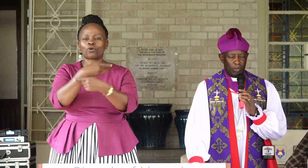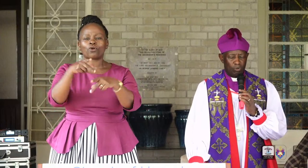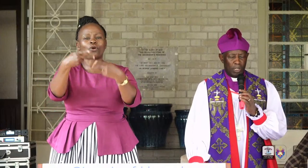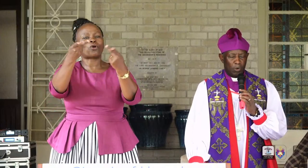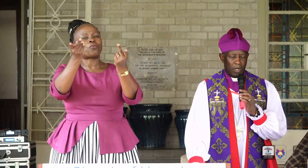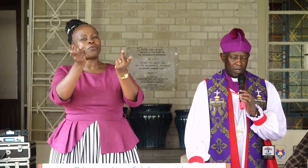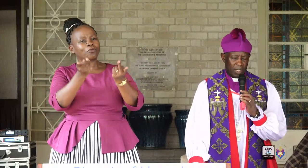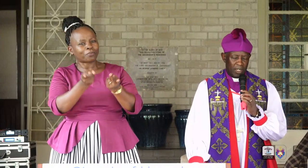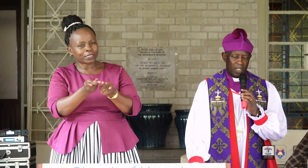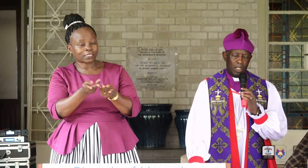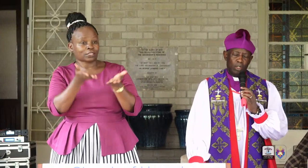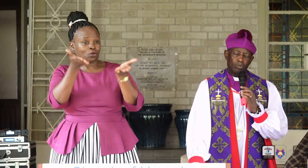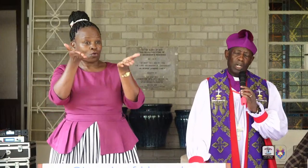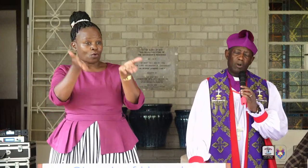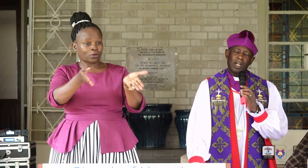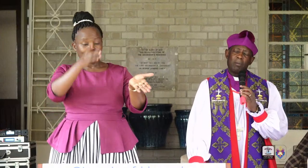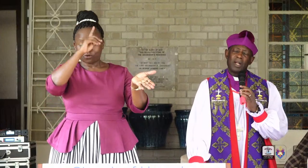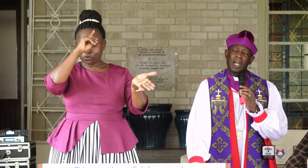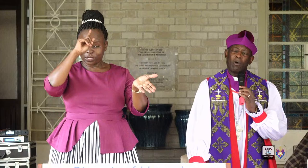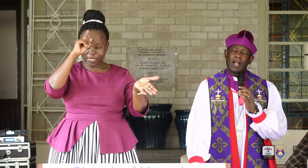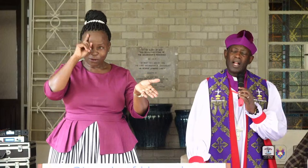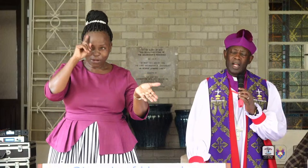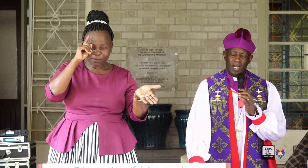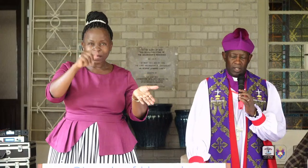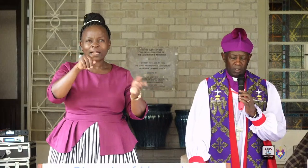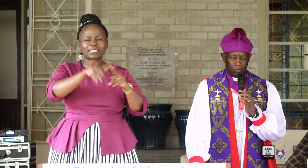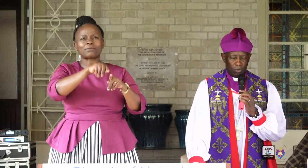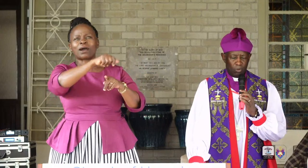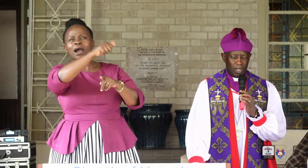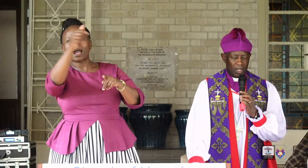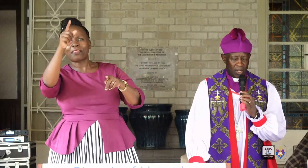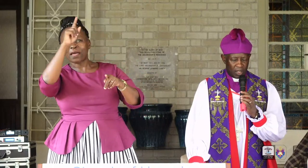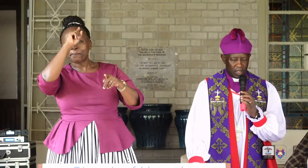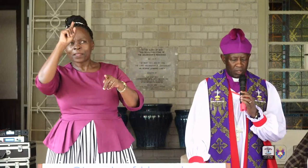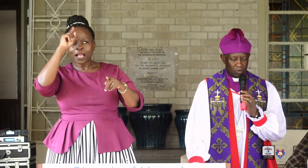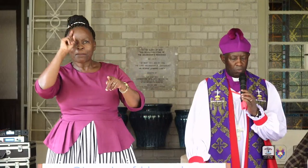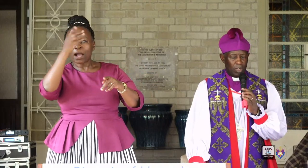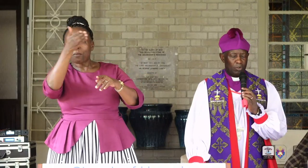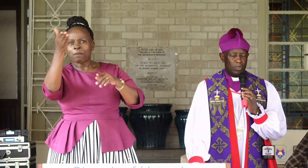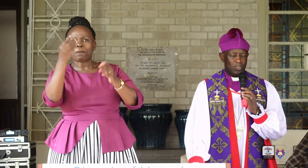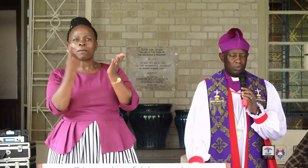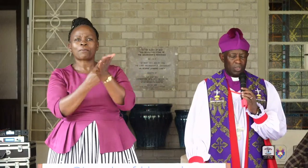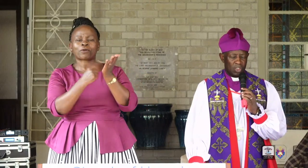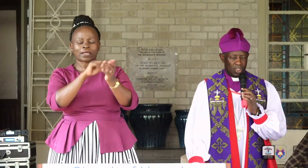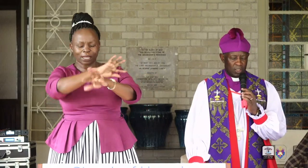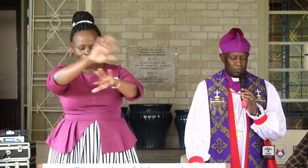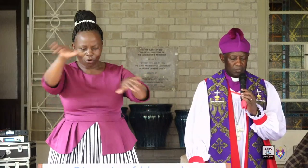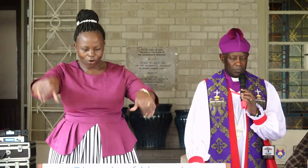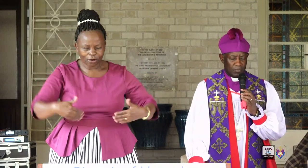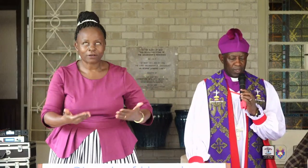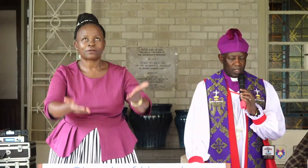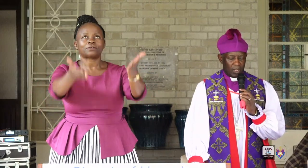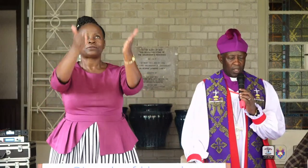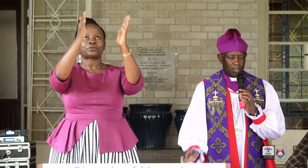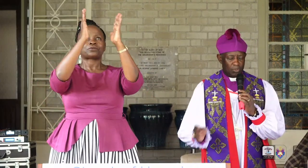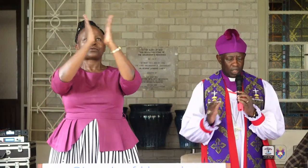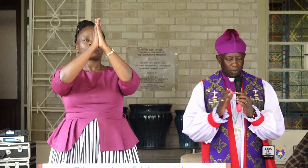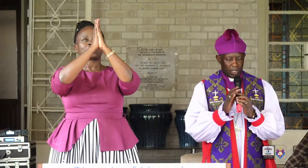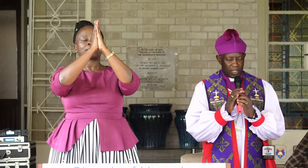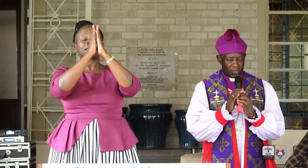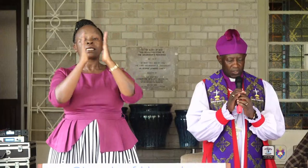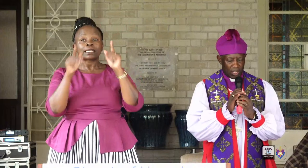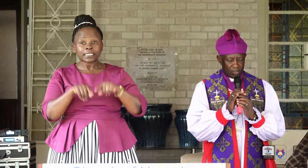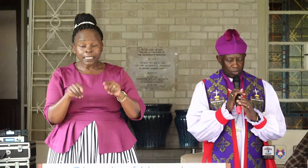kubawano tulinawo Kabaka tulinawo n'abali awalala mu Uganda bonna tubasabidde era